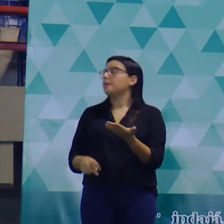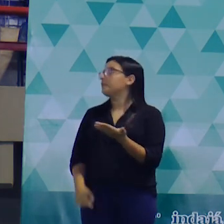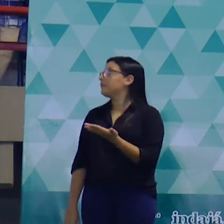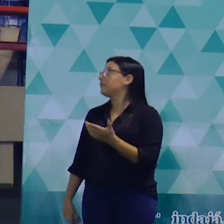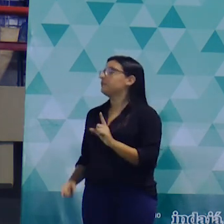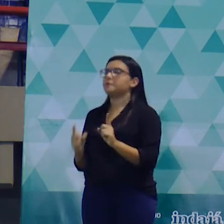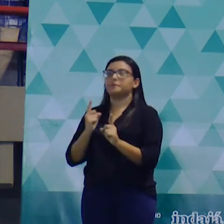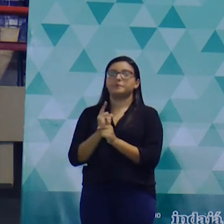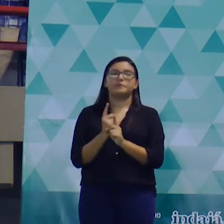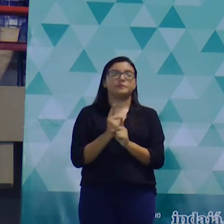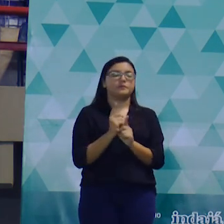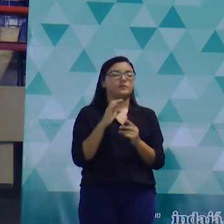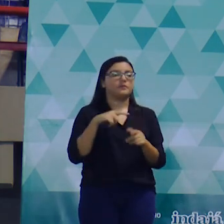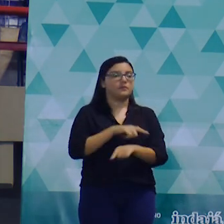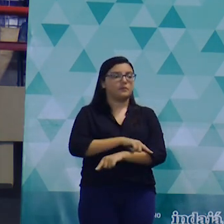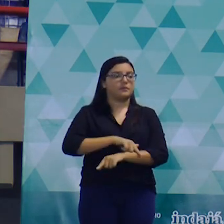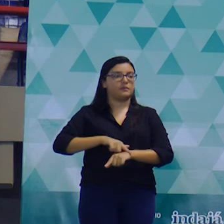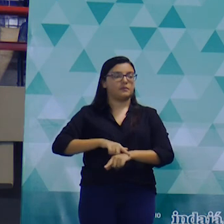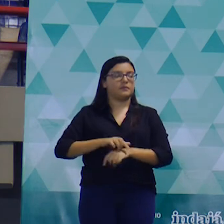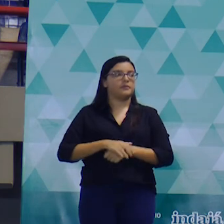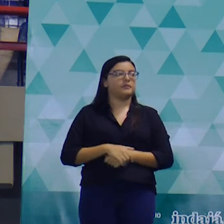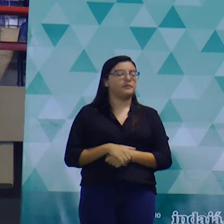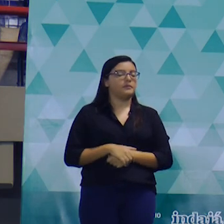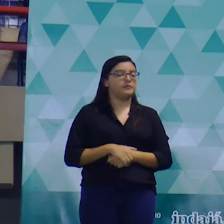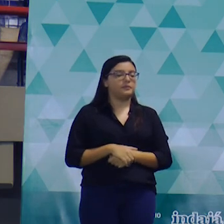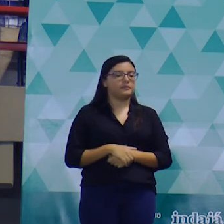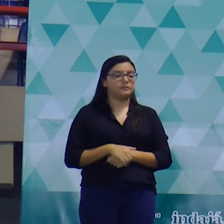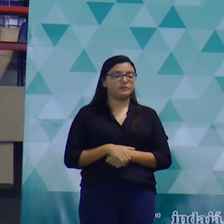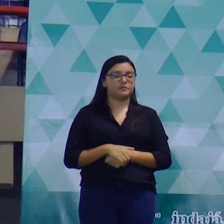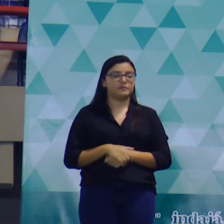deixa eu identificar aqui qual é.